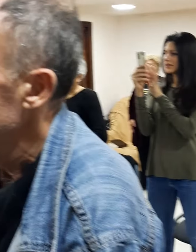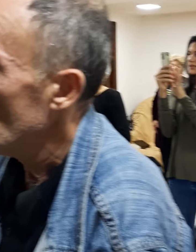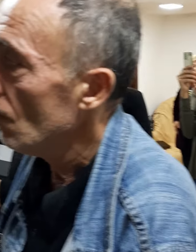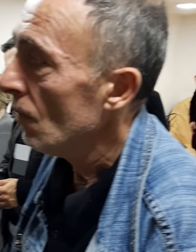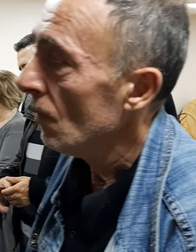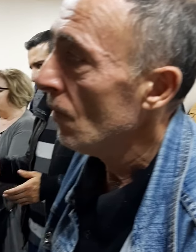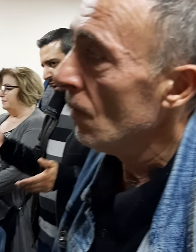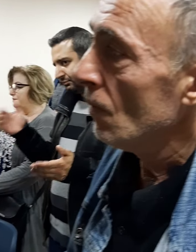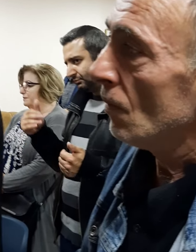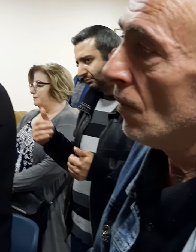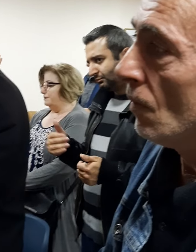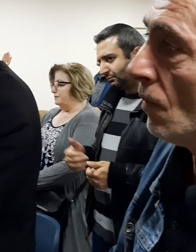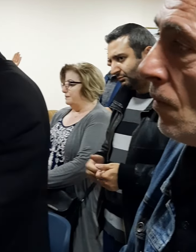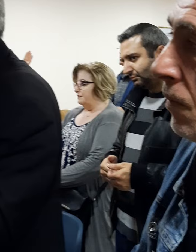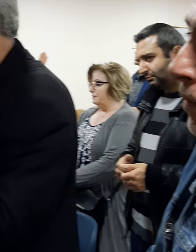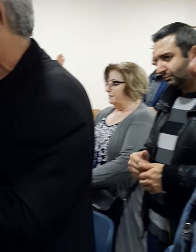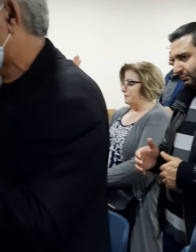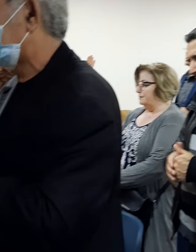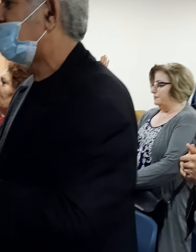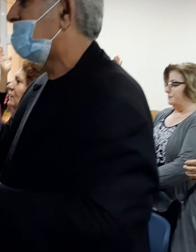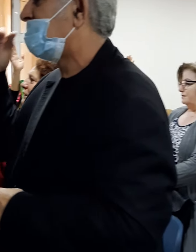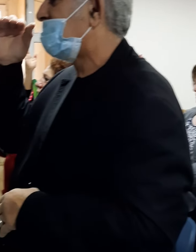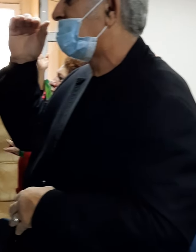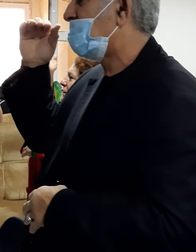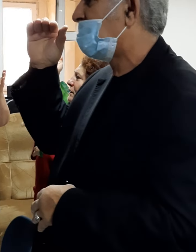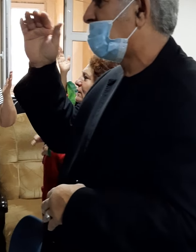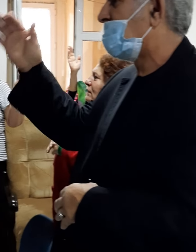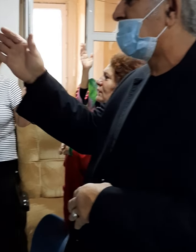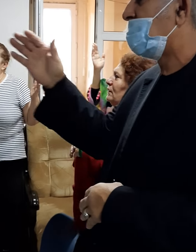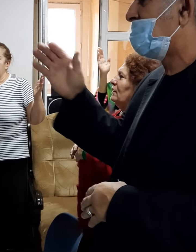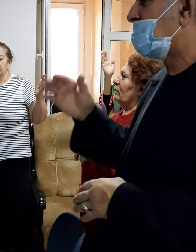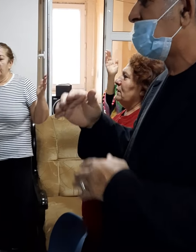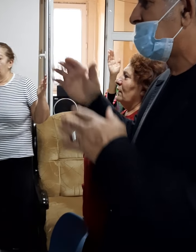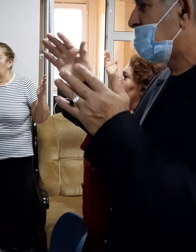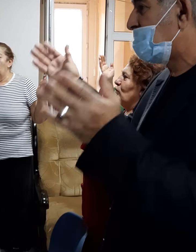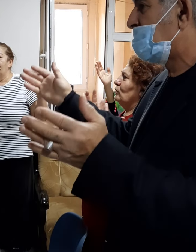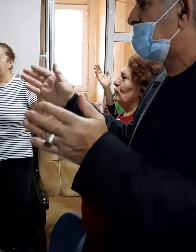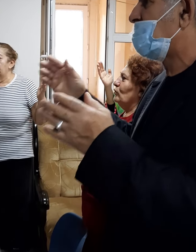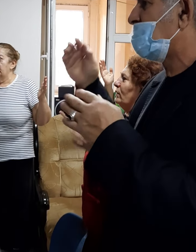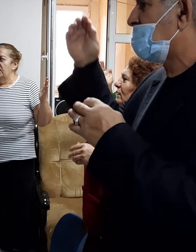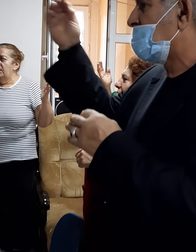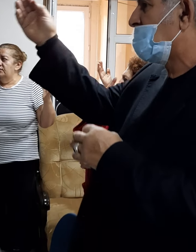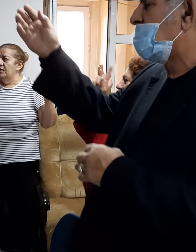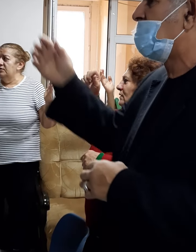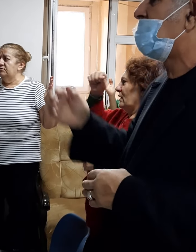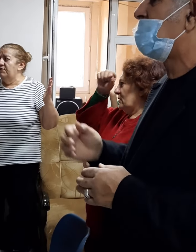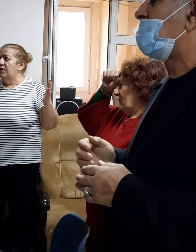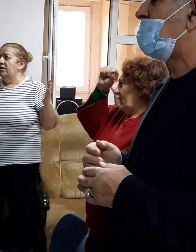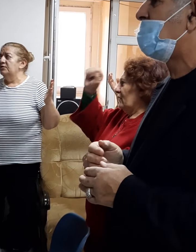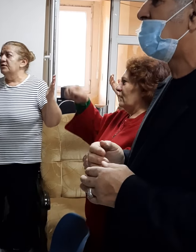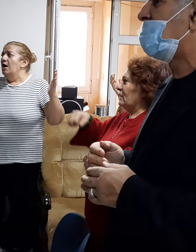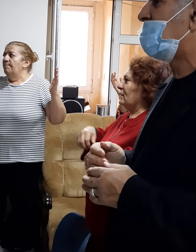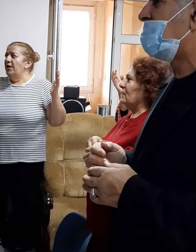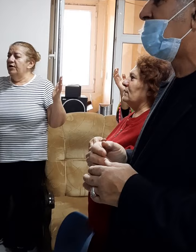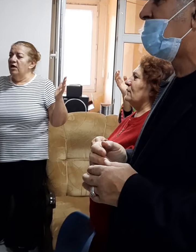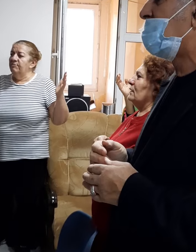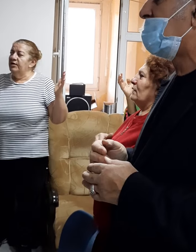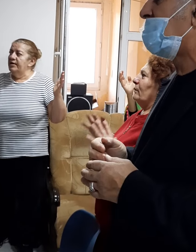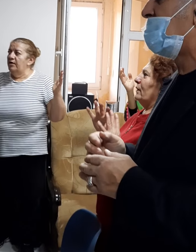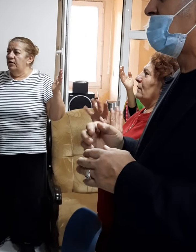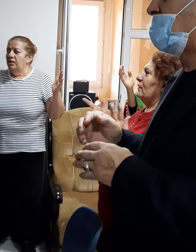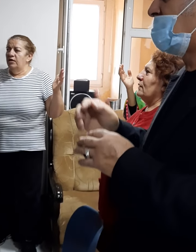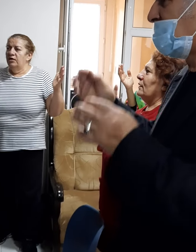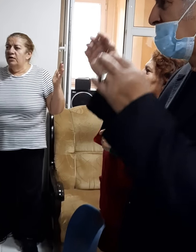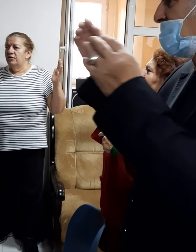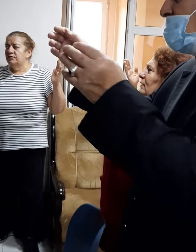ենք, արձրացնում ենք մեր ձեռքերը, մեծանում ենք Տեր Աստված, Հարթենք